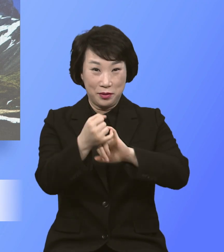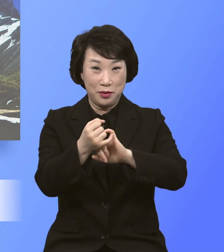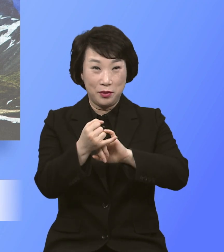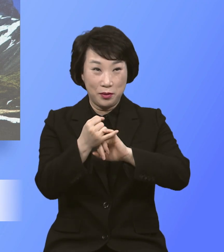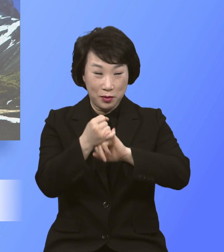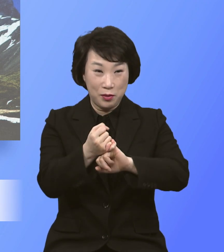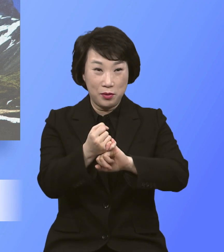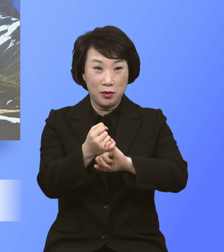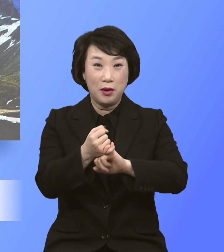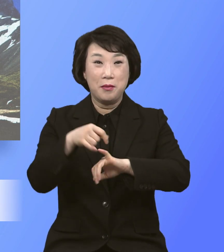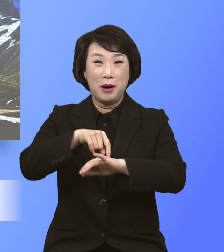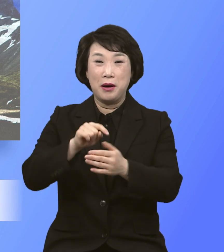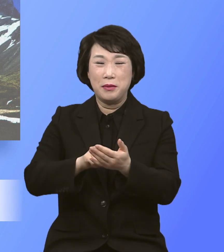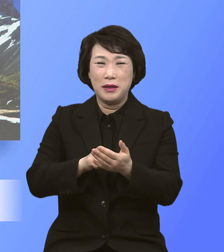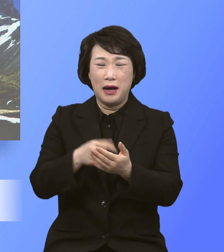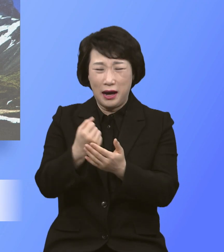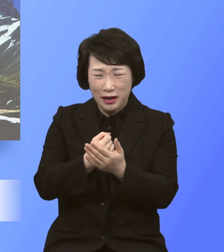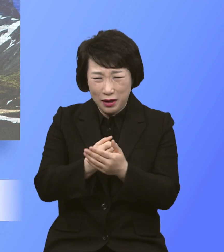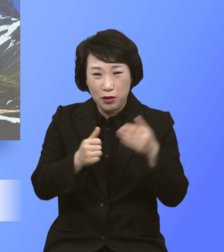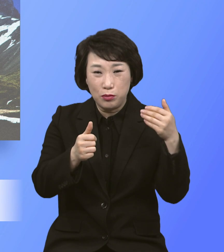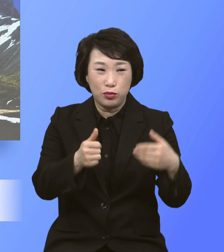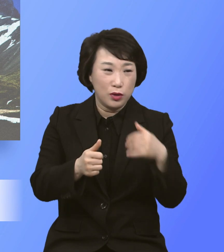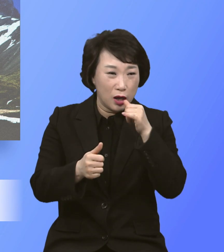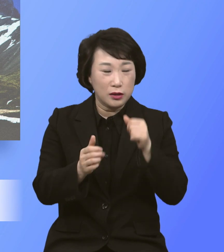만큼 간절하고 애절한 부탁에